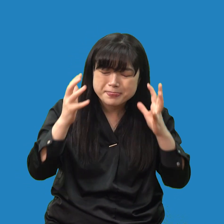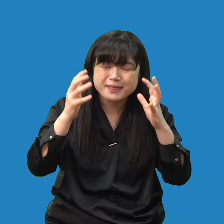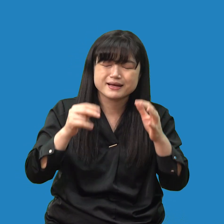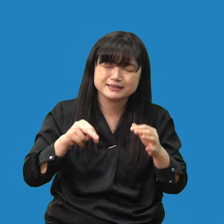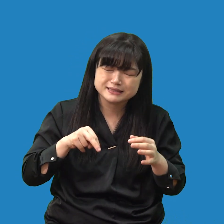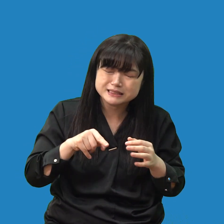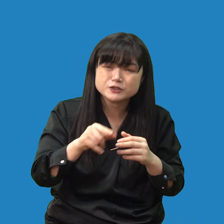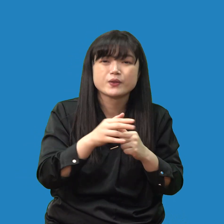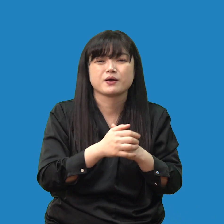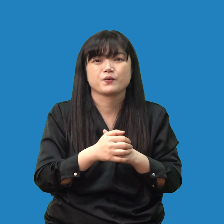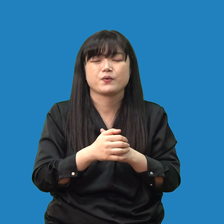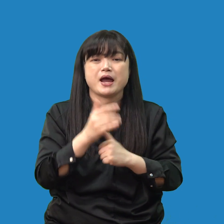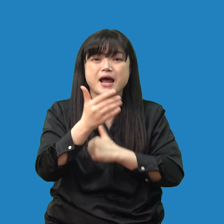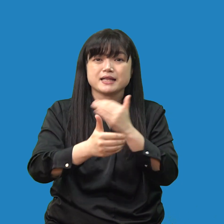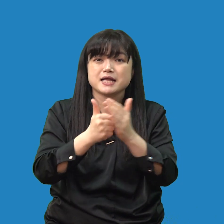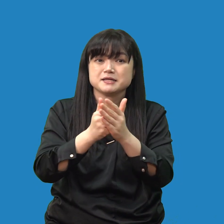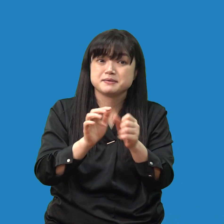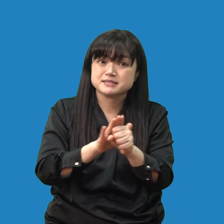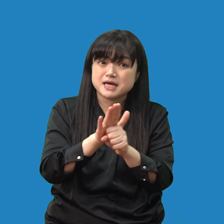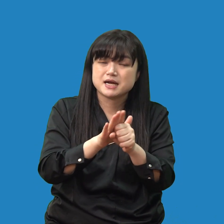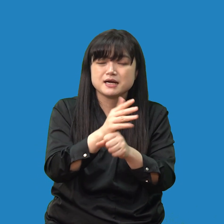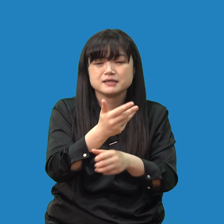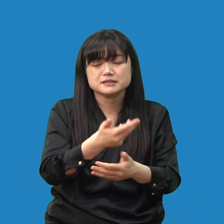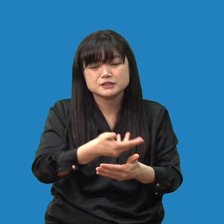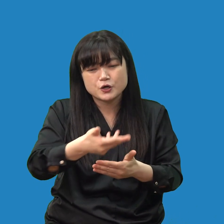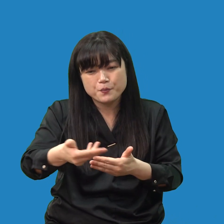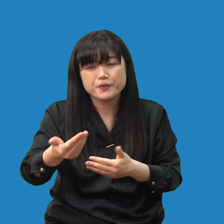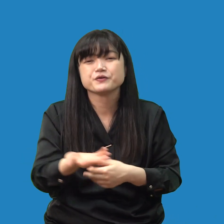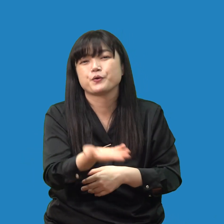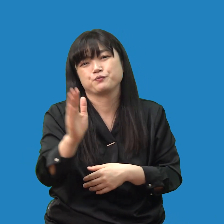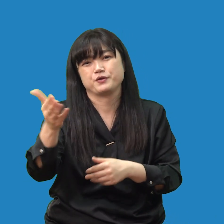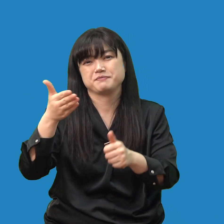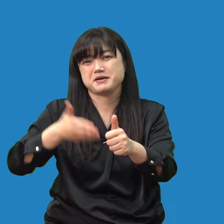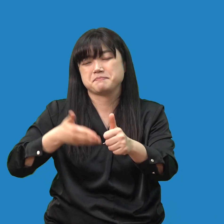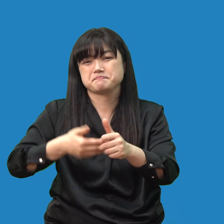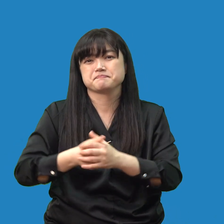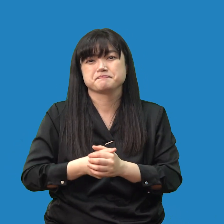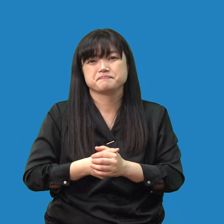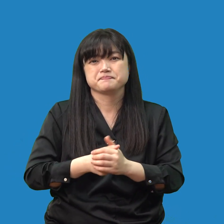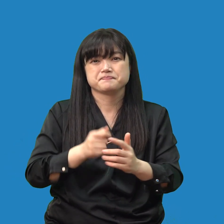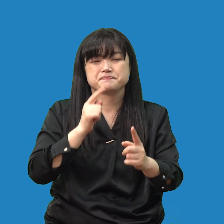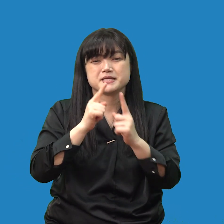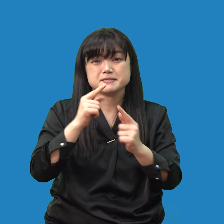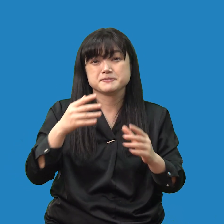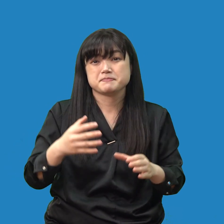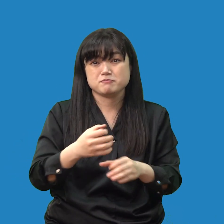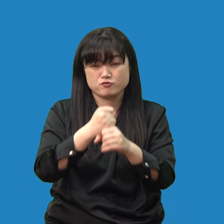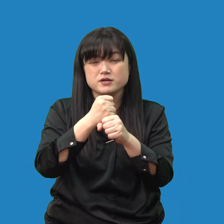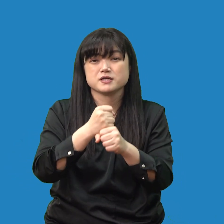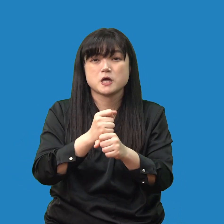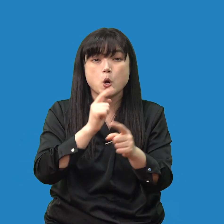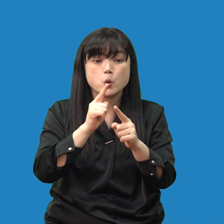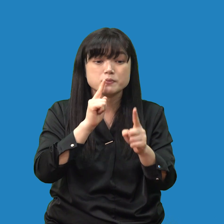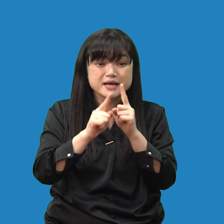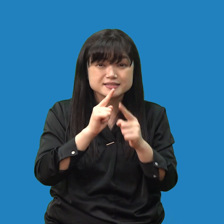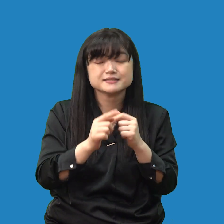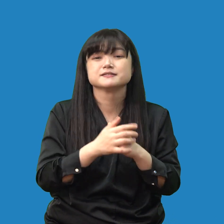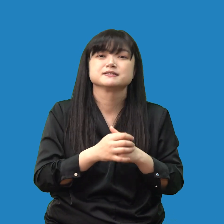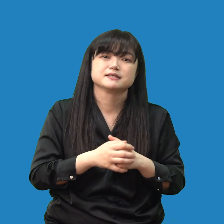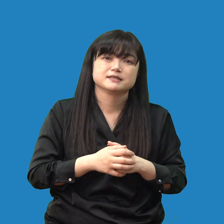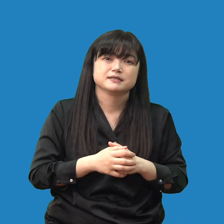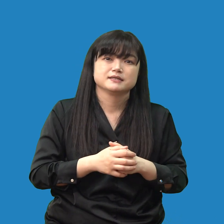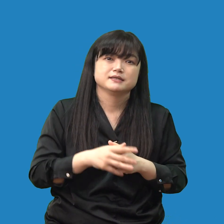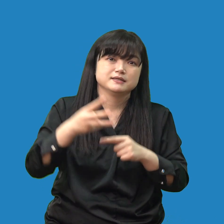환대를 실천함으로써 하나님의 사랑을 흘러보내기를 바랍니다. 말씀을 맺겠습니다. 오늘 말씀,